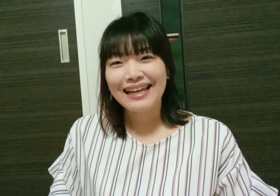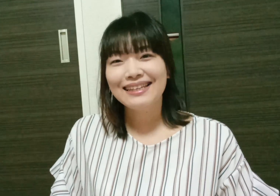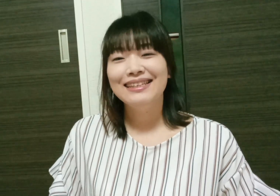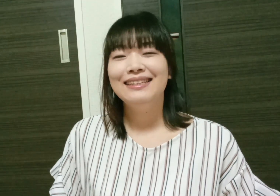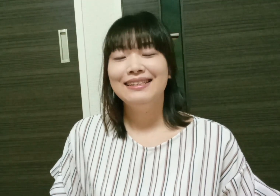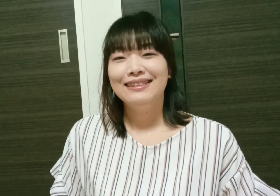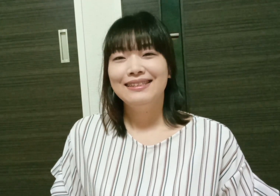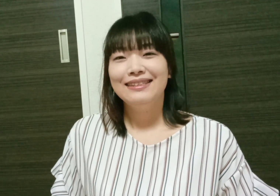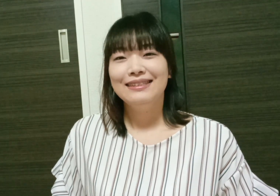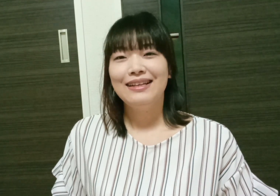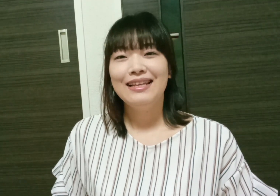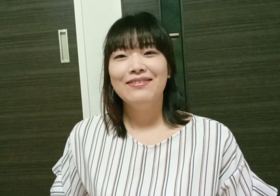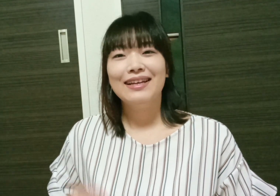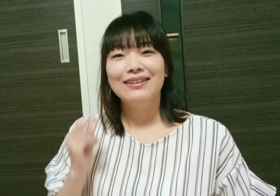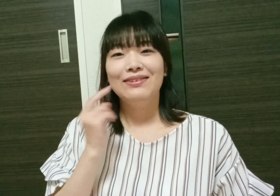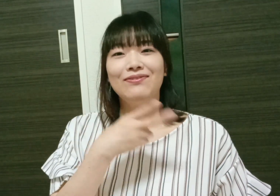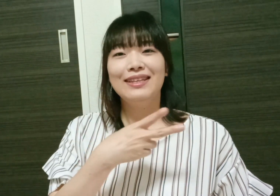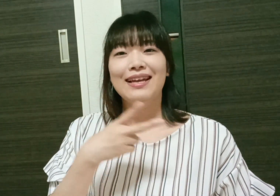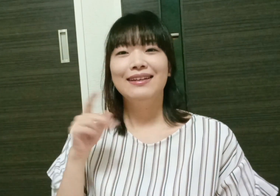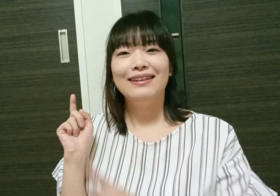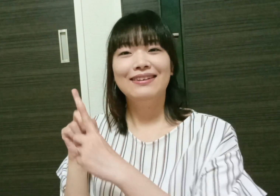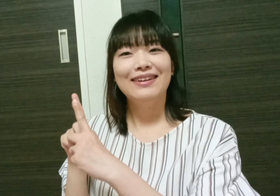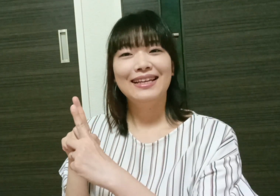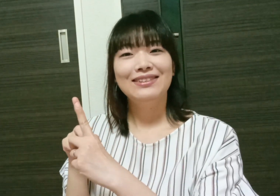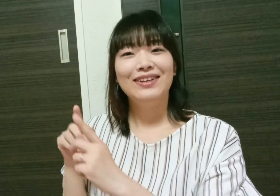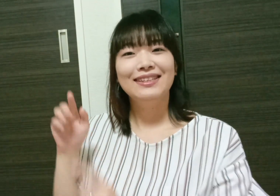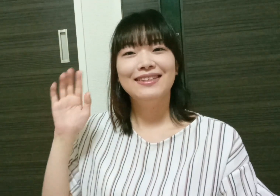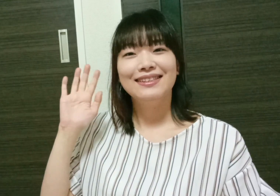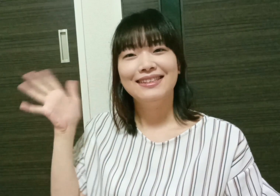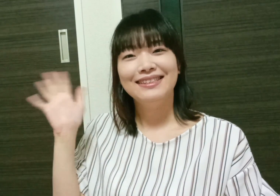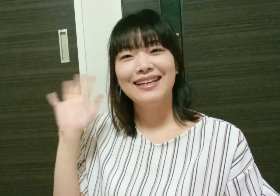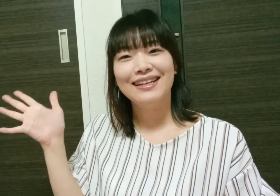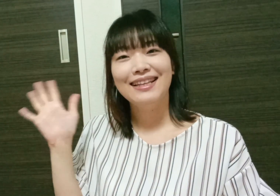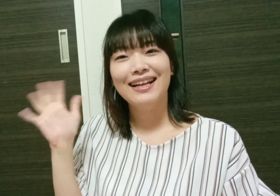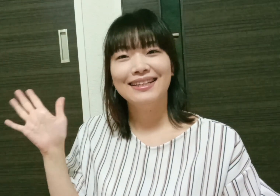ください。それでは、またお会いしましょう。さようなら。